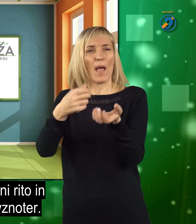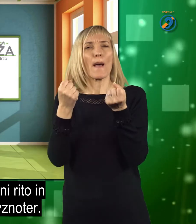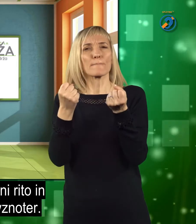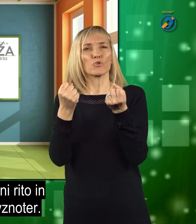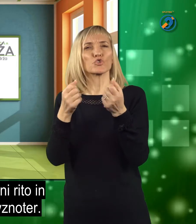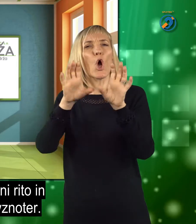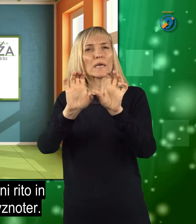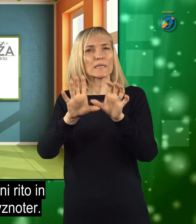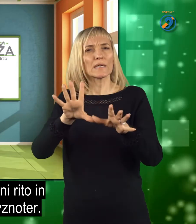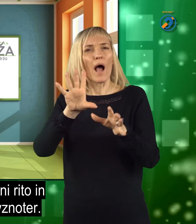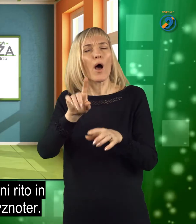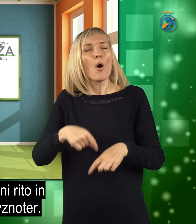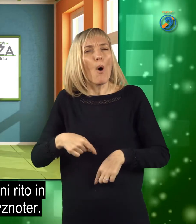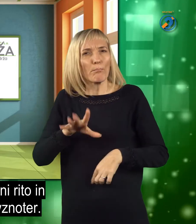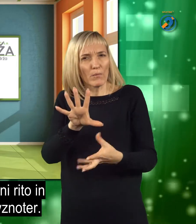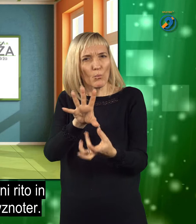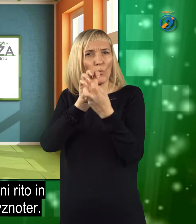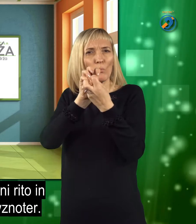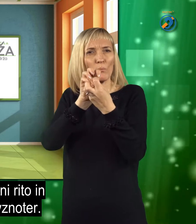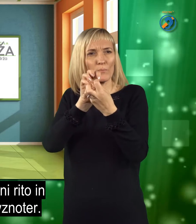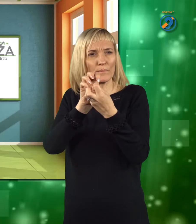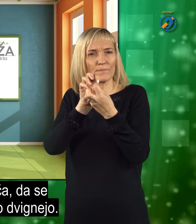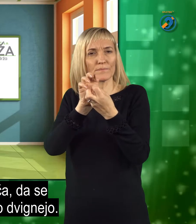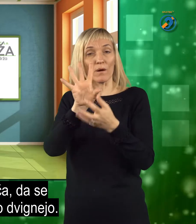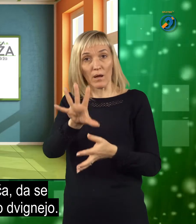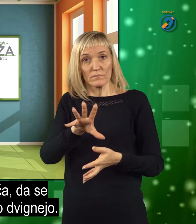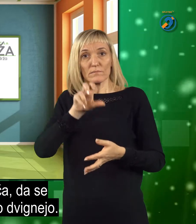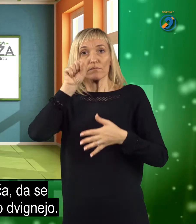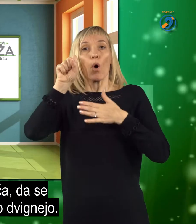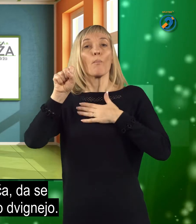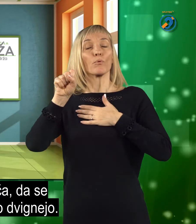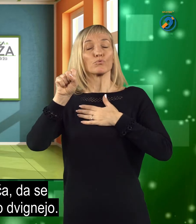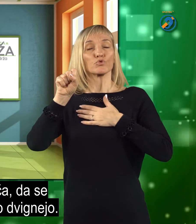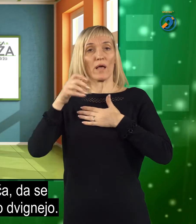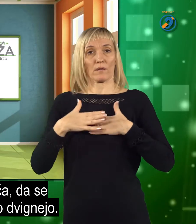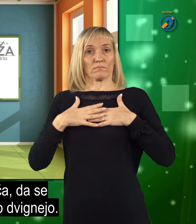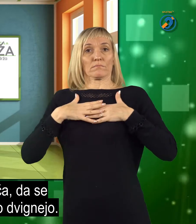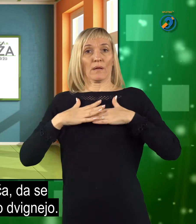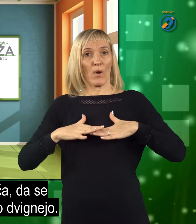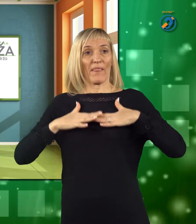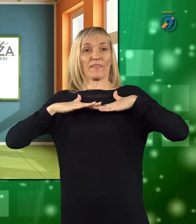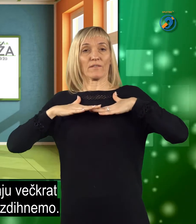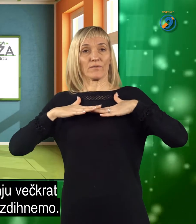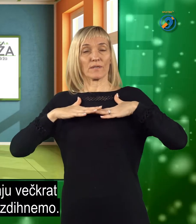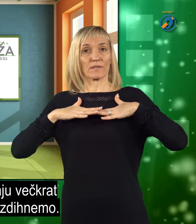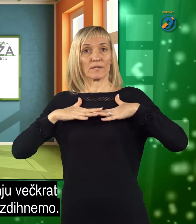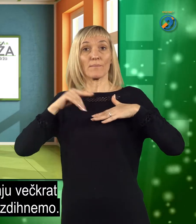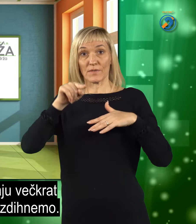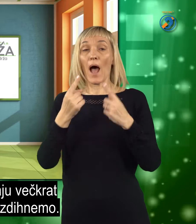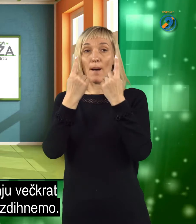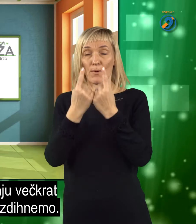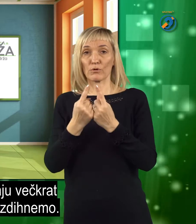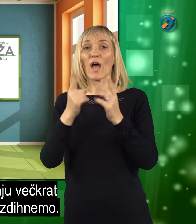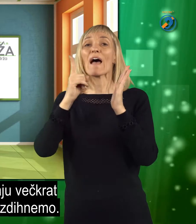Močno stisni Rito in popek navznoter. Vdih v pljuča, da se prsa ponosno dvignejo. V tem